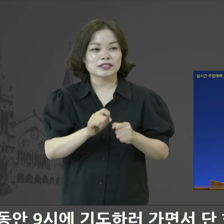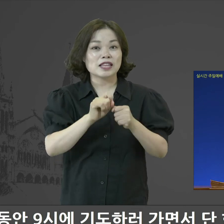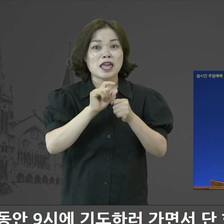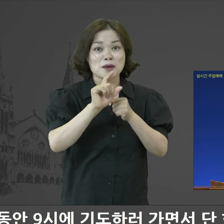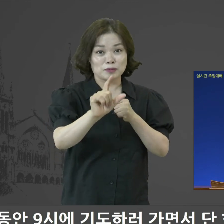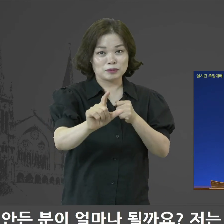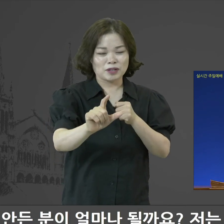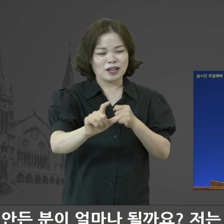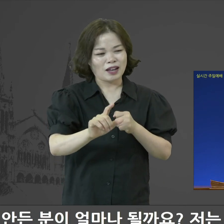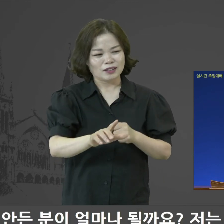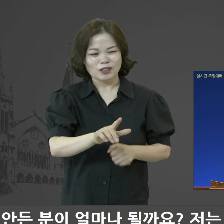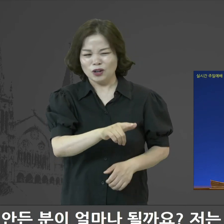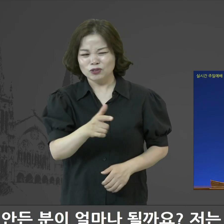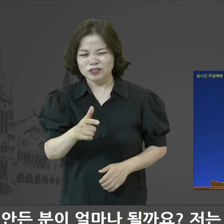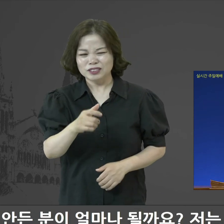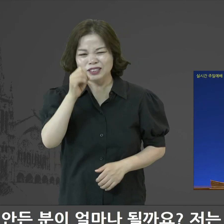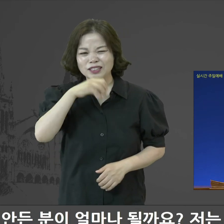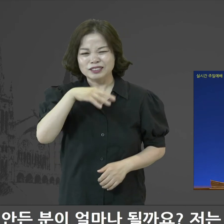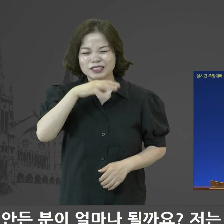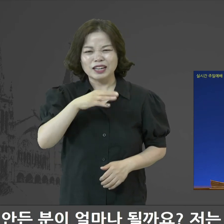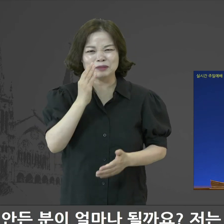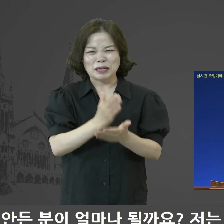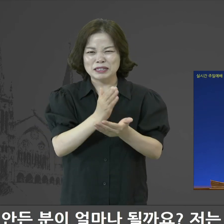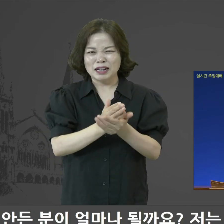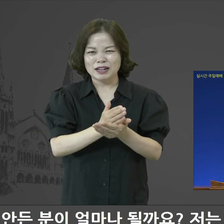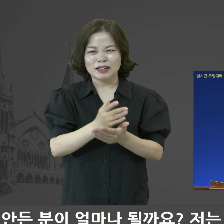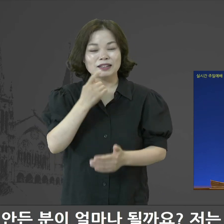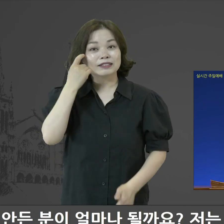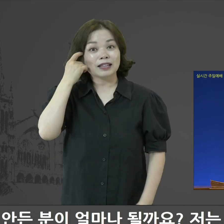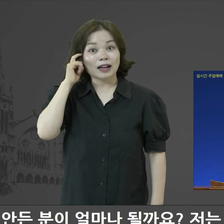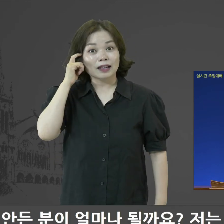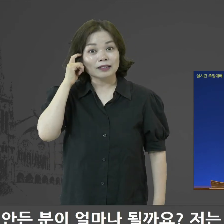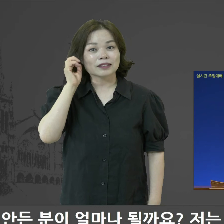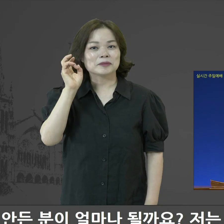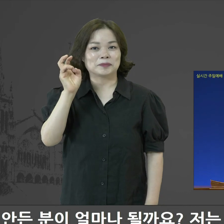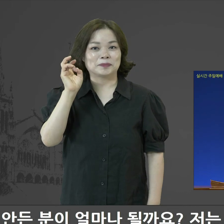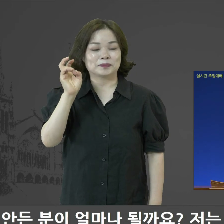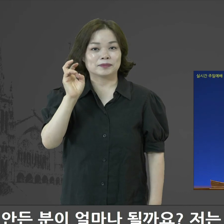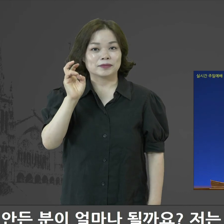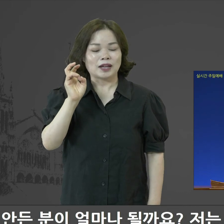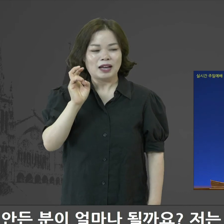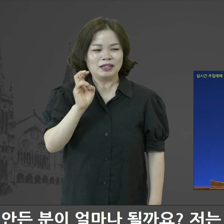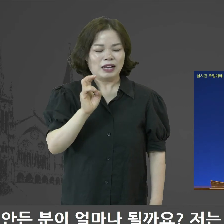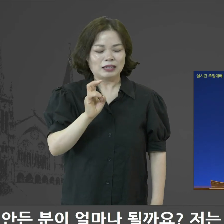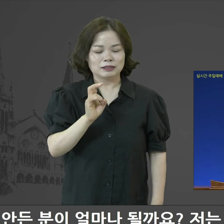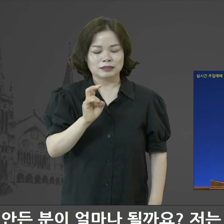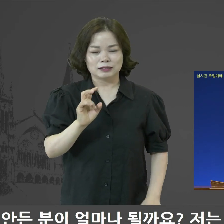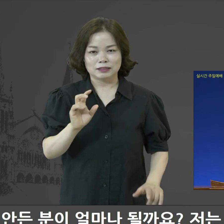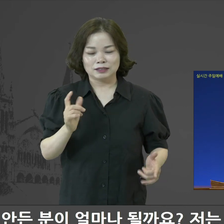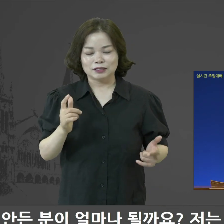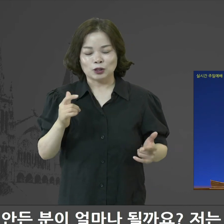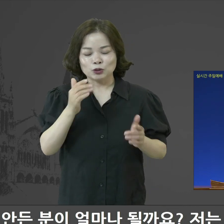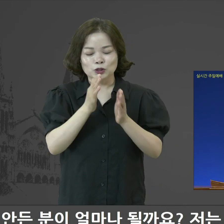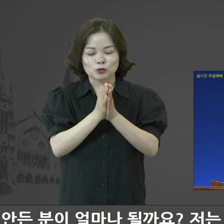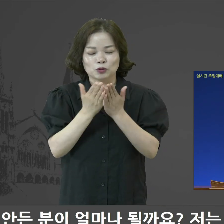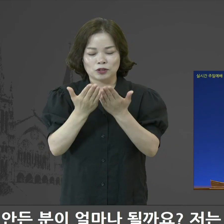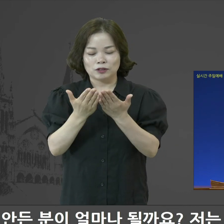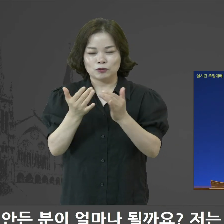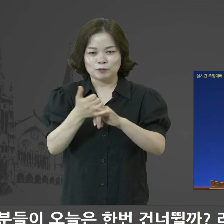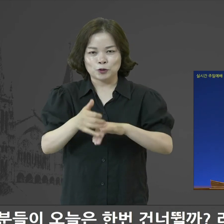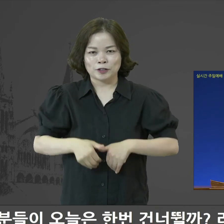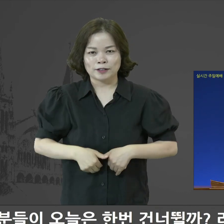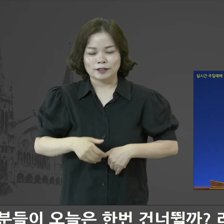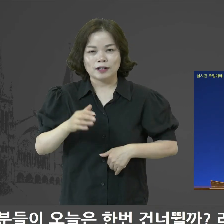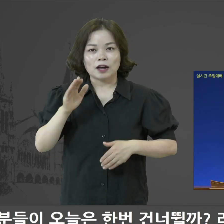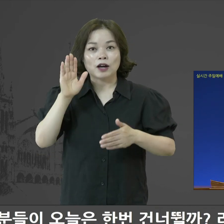분들이 오늘 하루는 좀 건들까 했을 것 같아요. 근데 그러면 안 되지, 그래도 가서 기도해야지